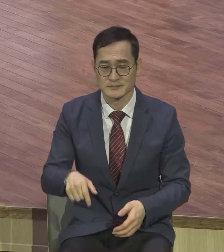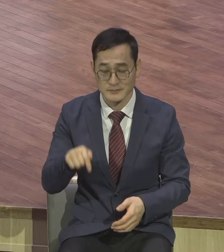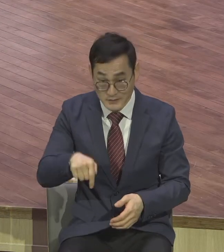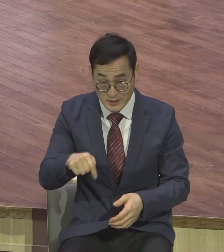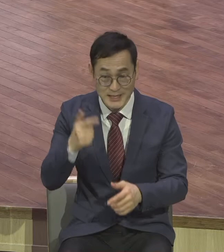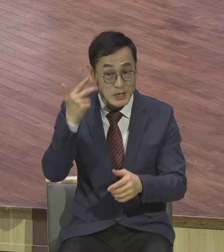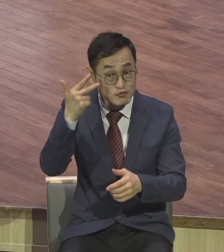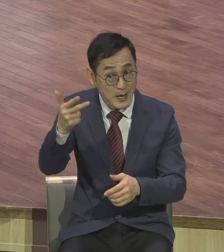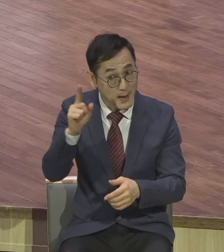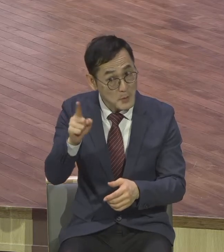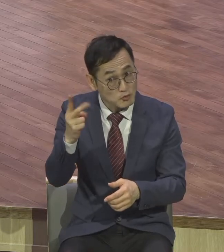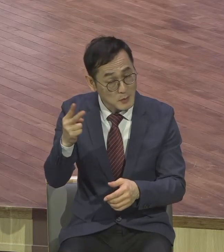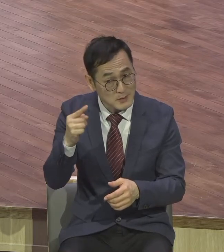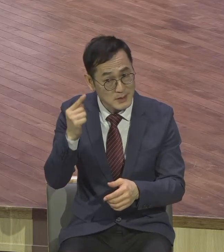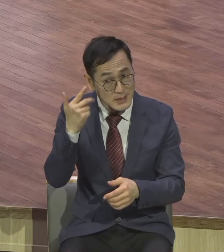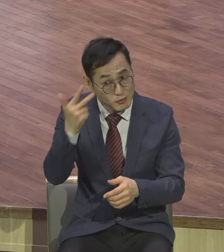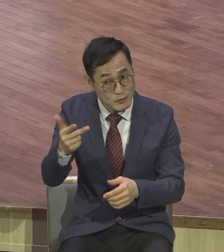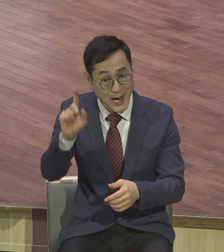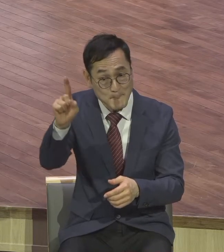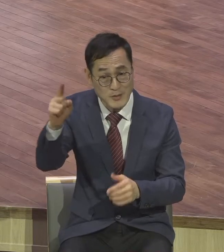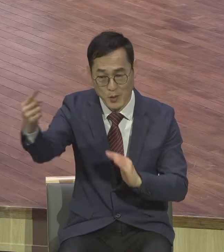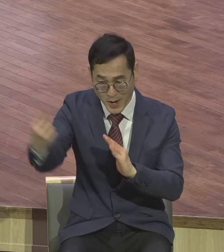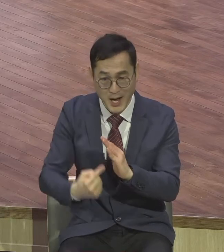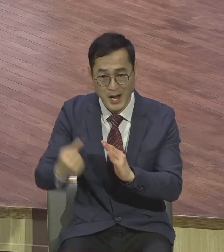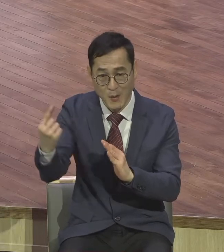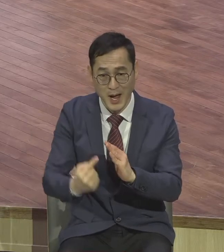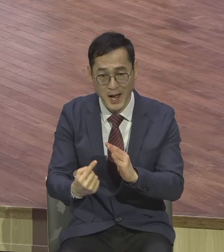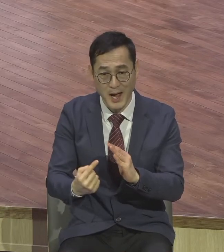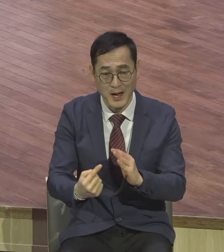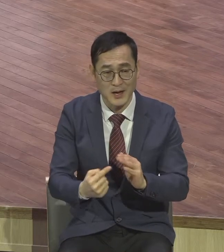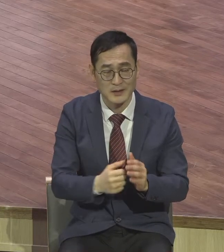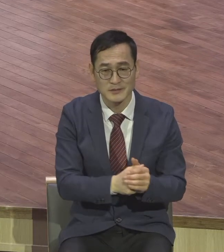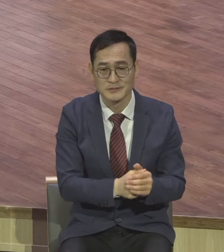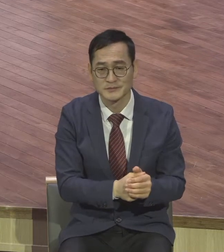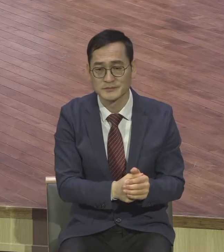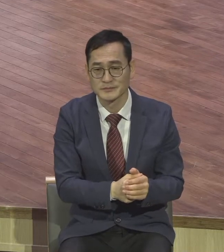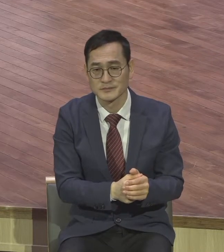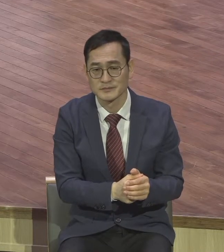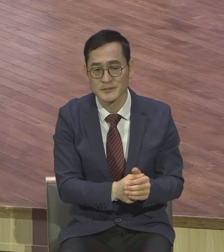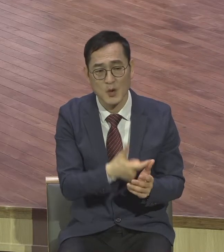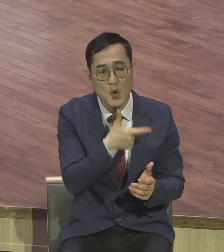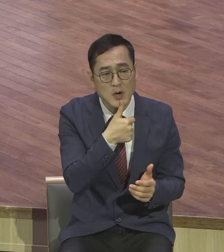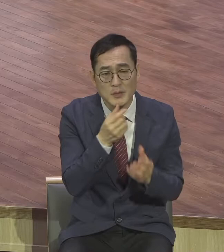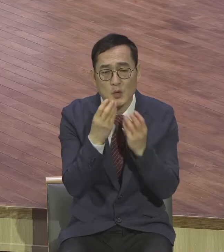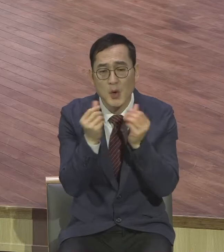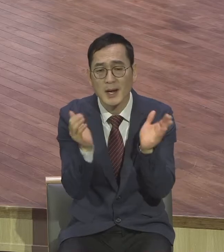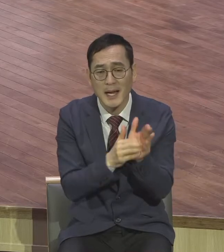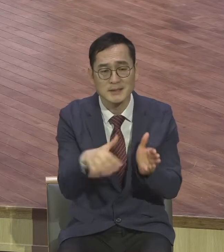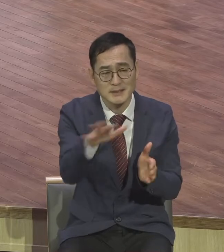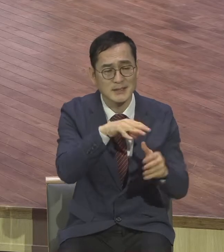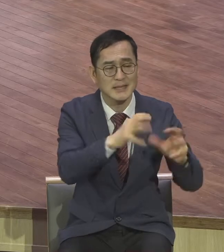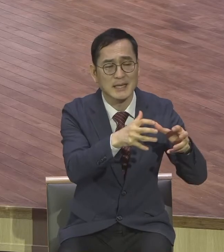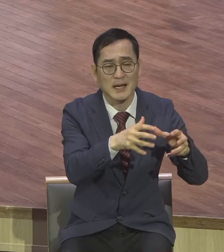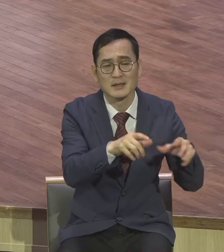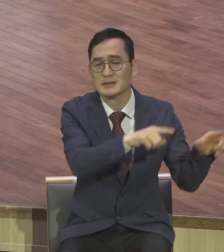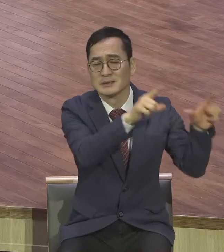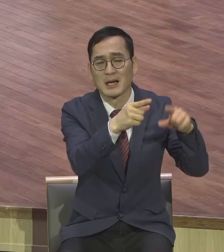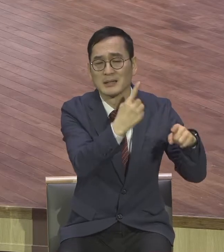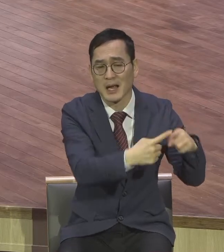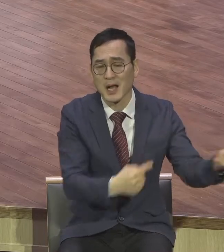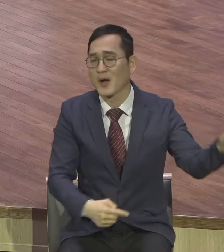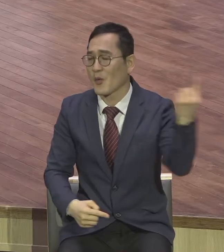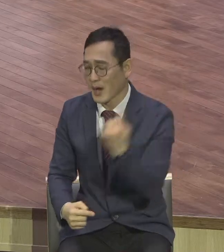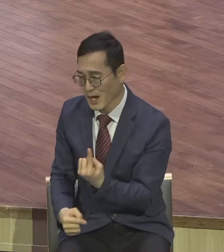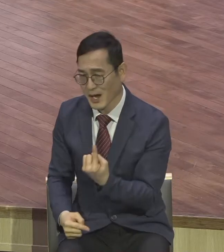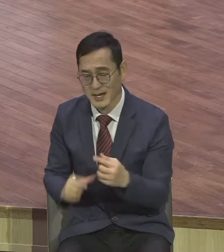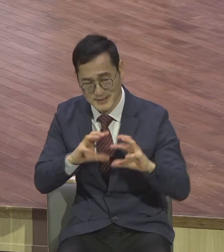가지고 일주일 하루 종일 세상 살다 보니까 세상의 원리 가지고 교회에 나와요 교회에 나와서 세상의 원리로